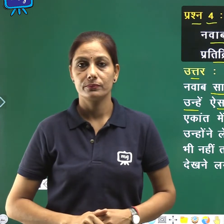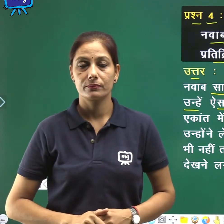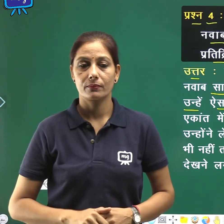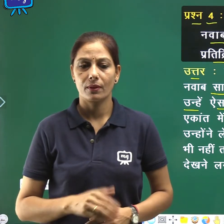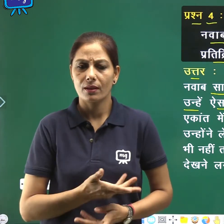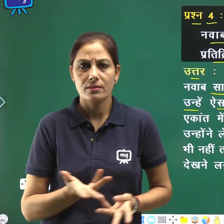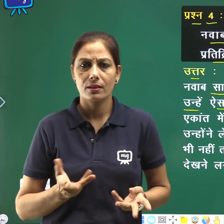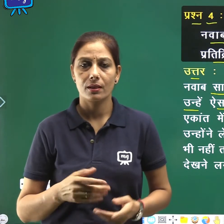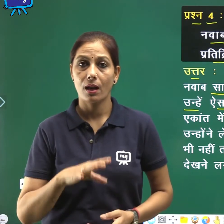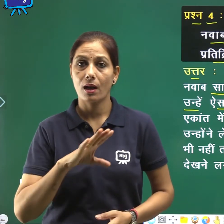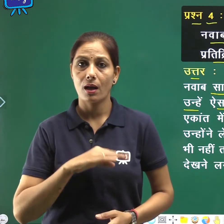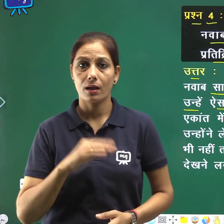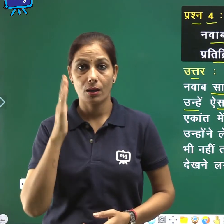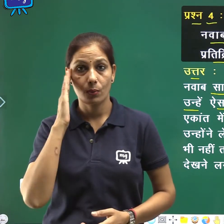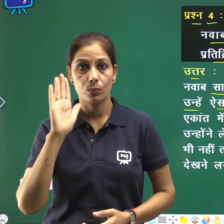ऐसा लगा